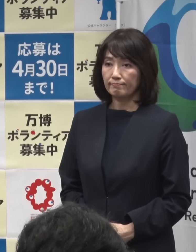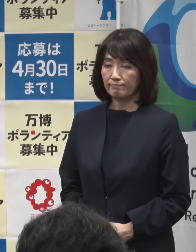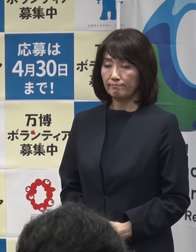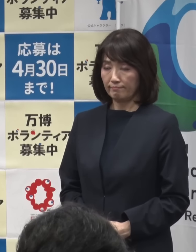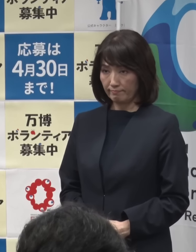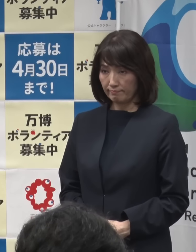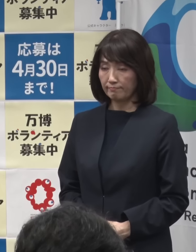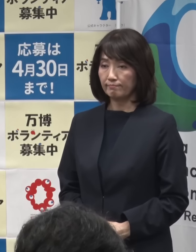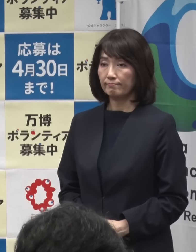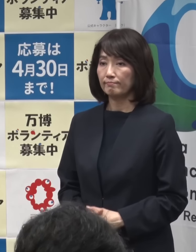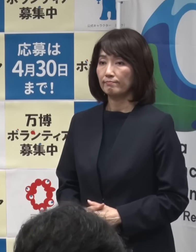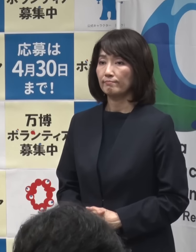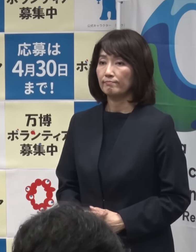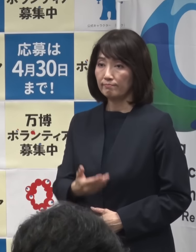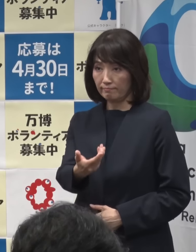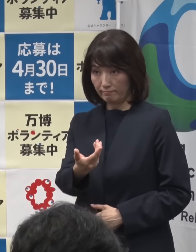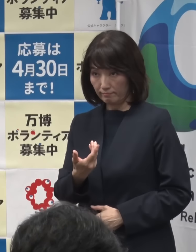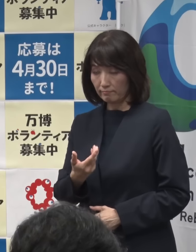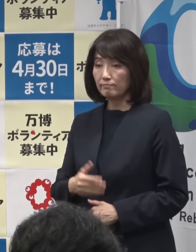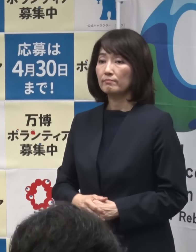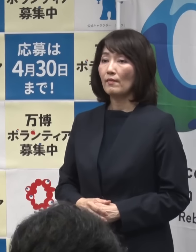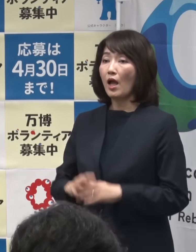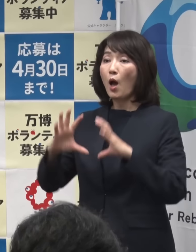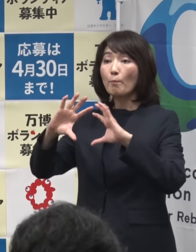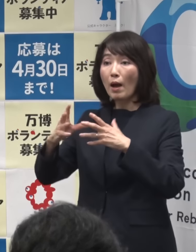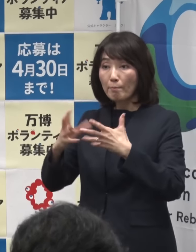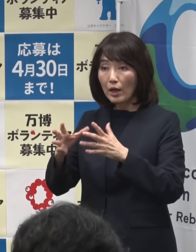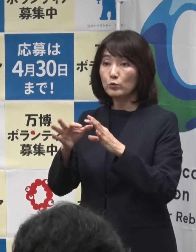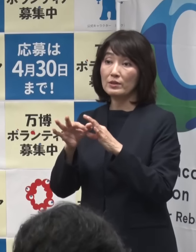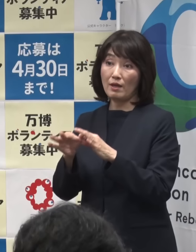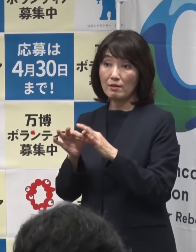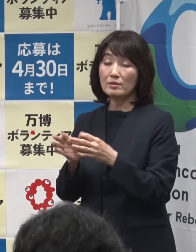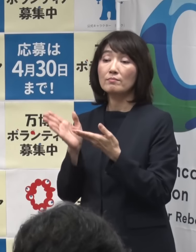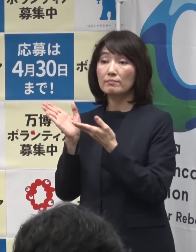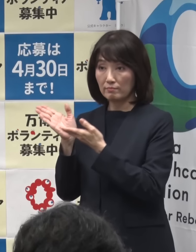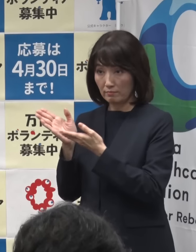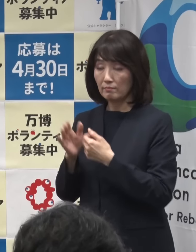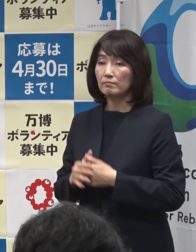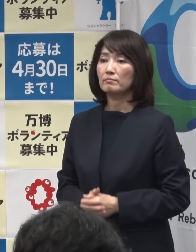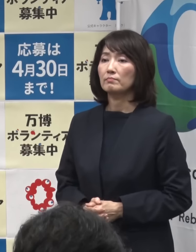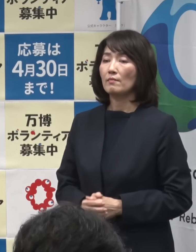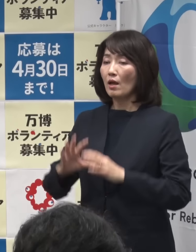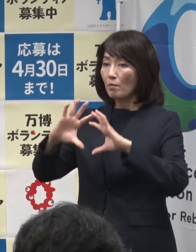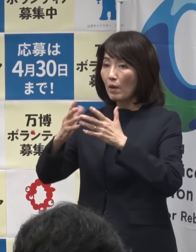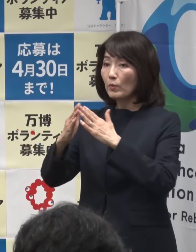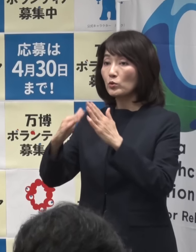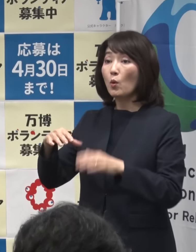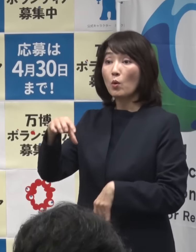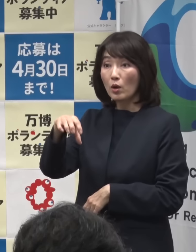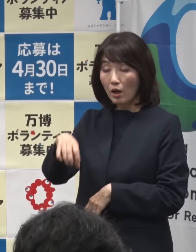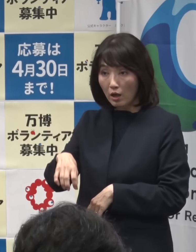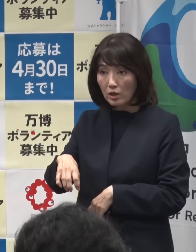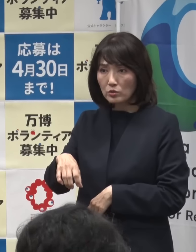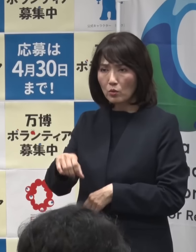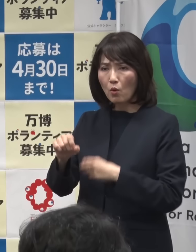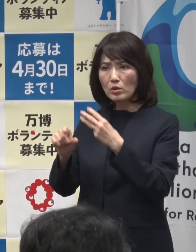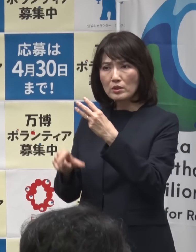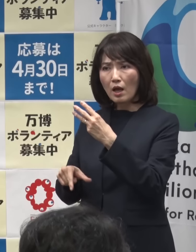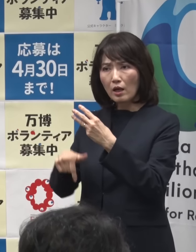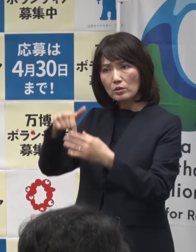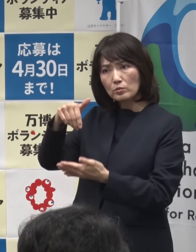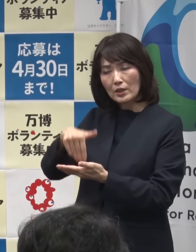産経新聞の山本です。あの万博に関連してなんですけども、あの万博の会場予定地で3月下旬に発生